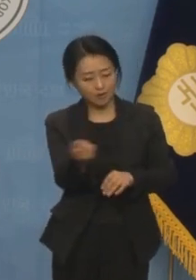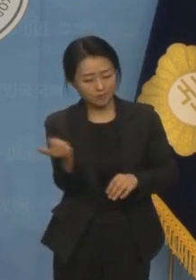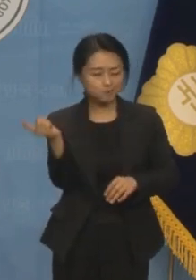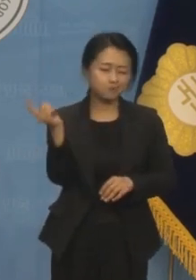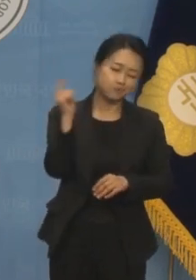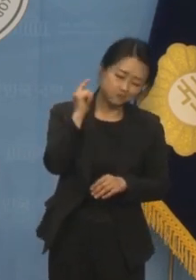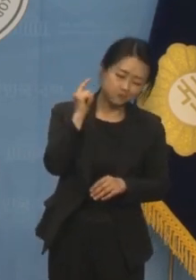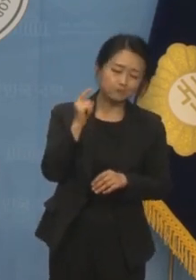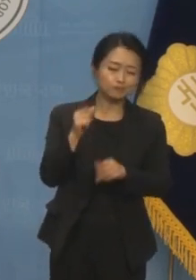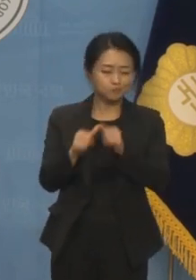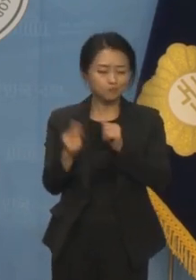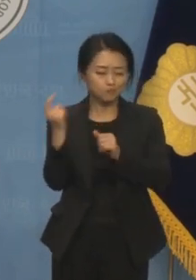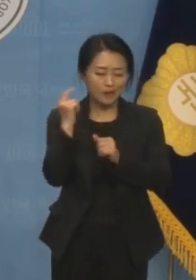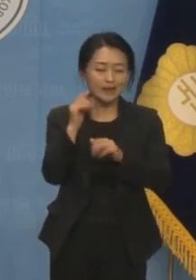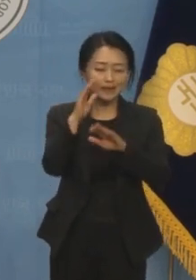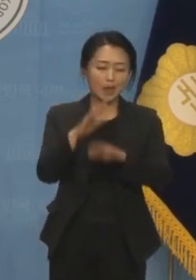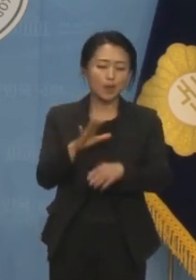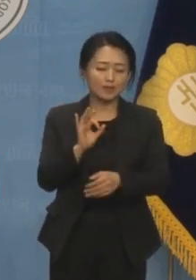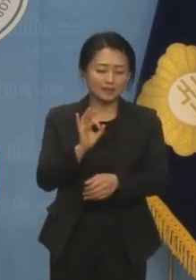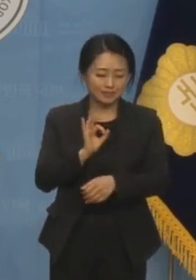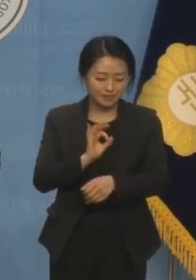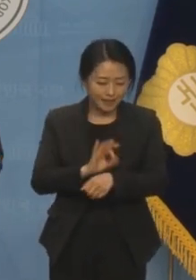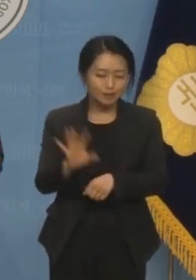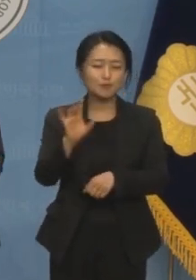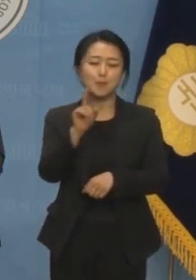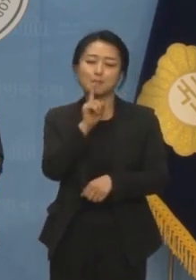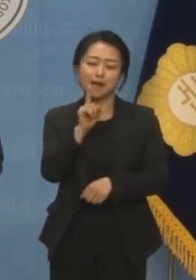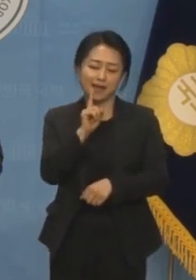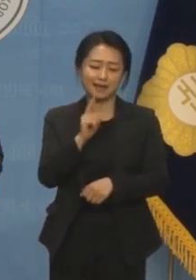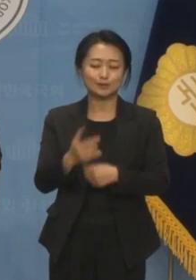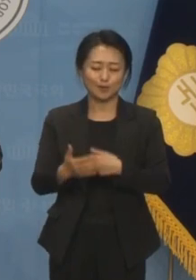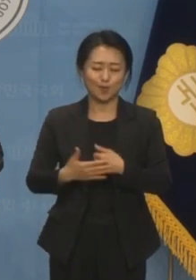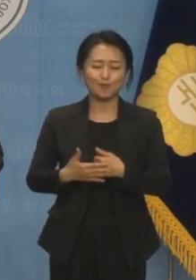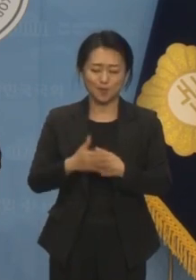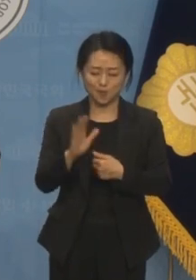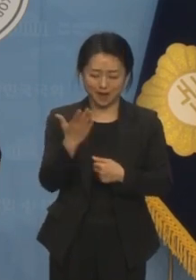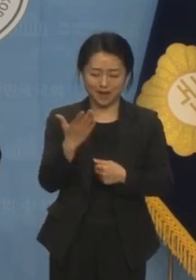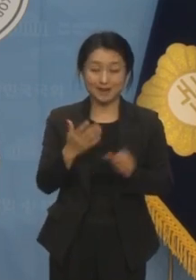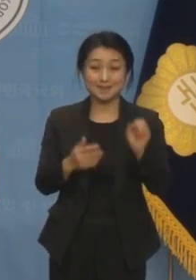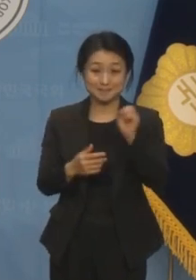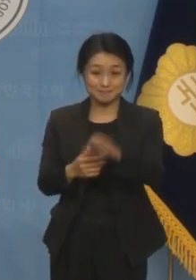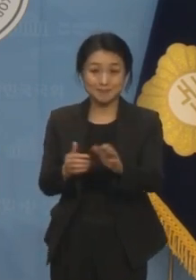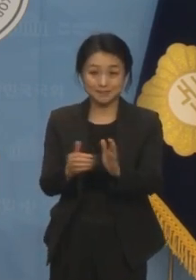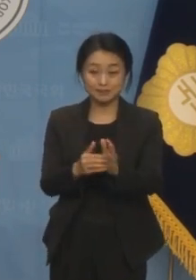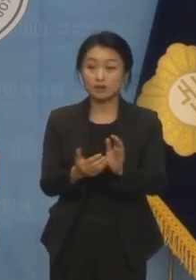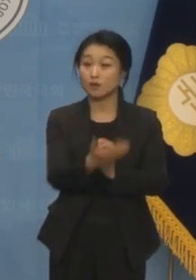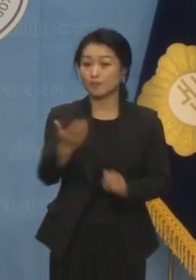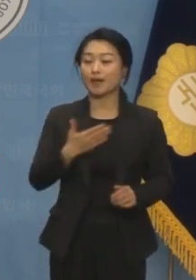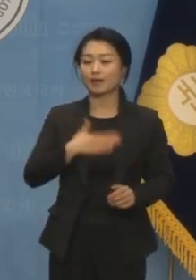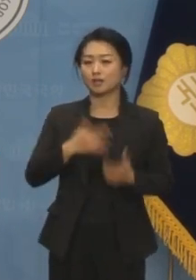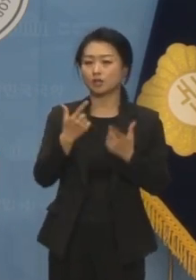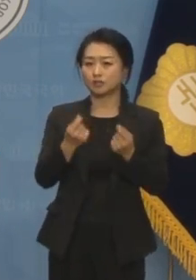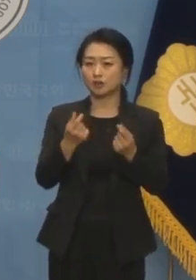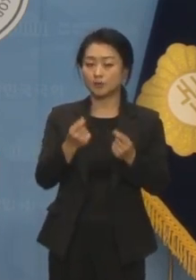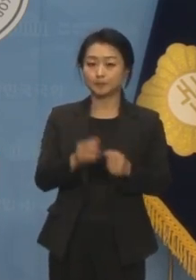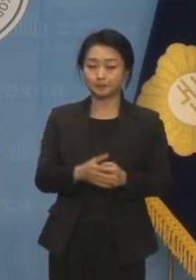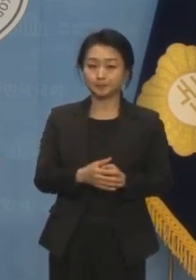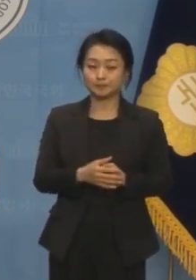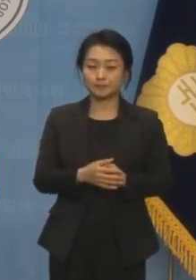상황이었다는 것만을 얘기해줘도 도움이 많이 될 것 같다 이렇게 얘기를 합니다. 여러분께서 아시겠지만